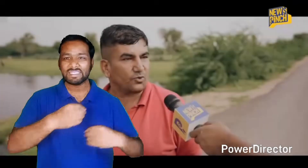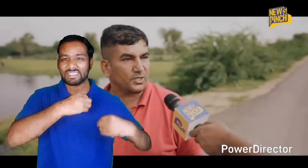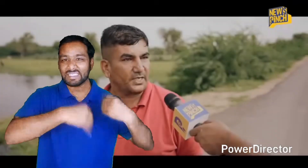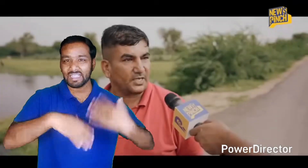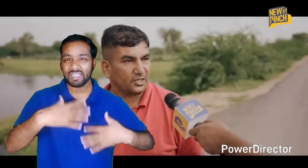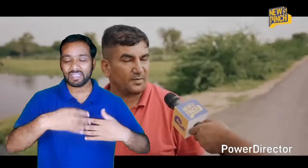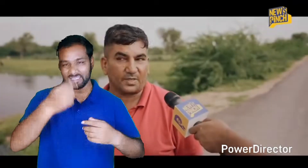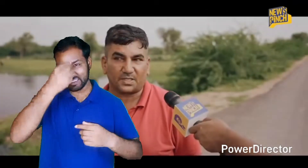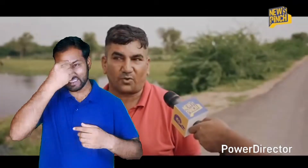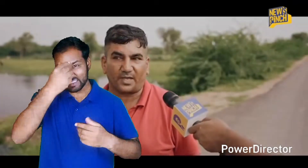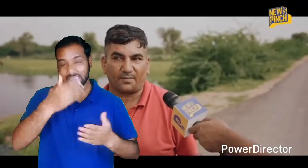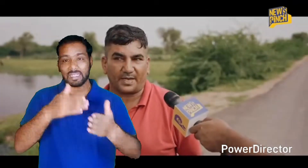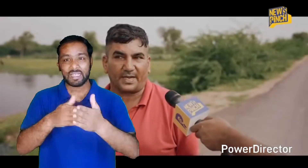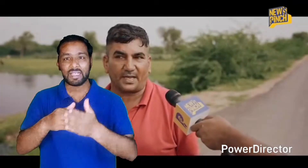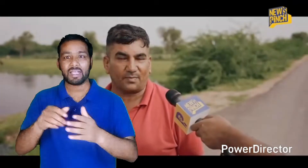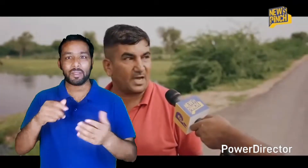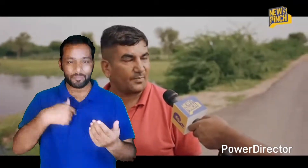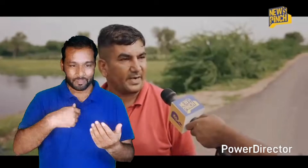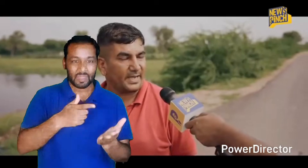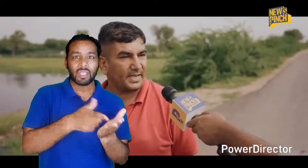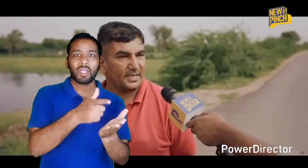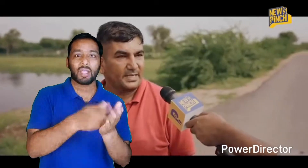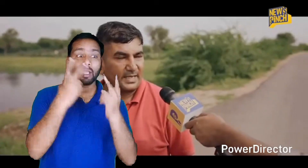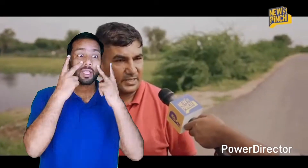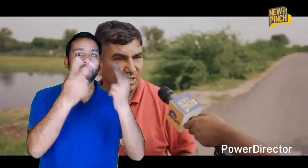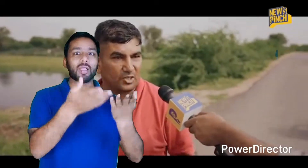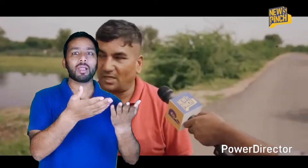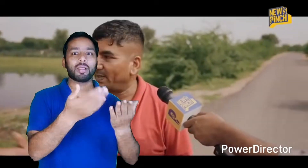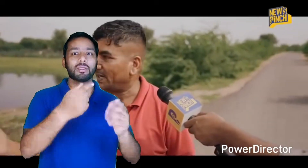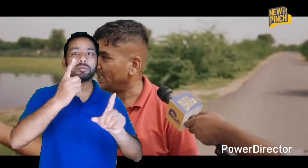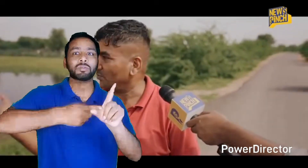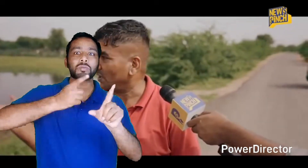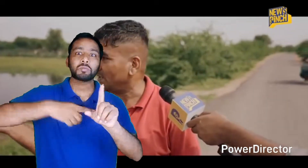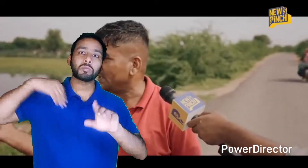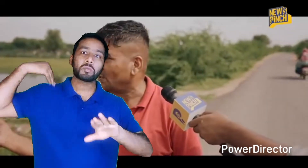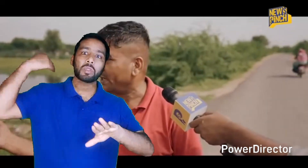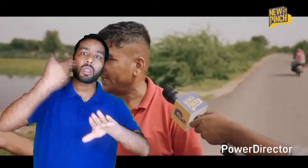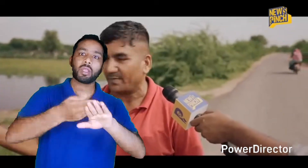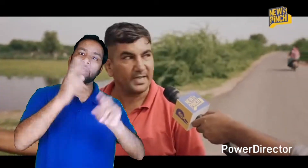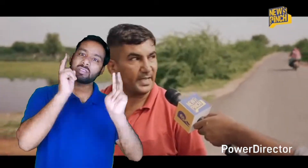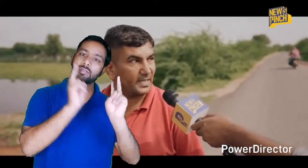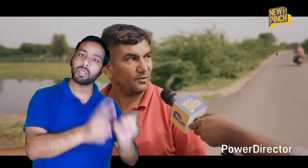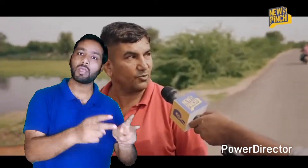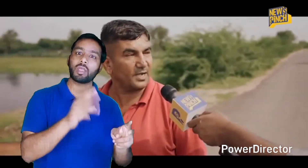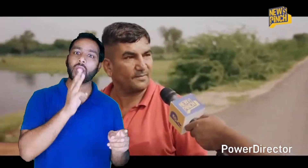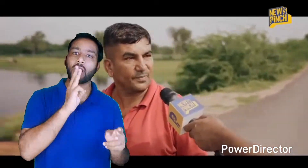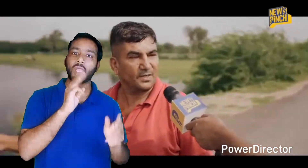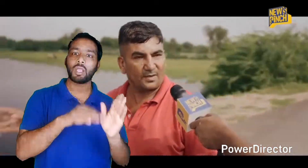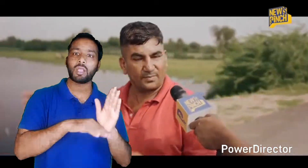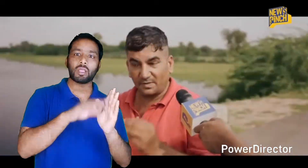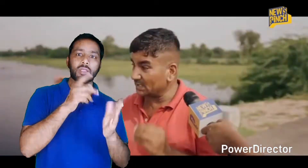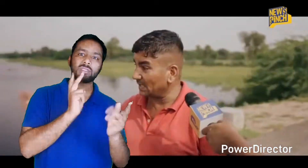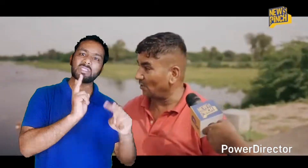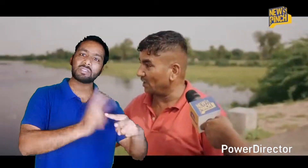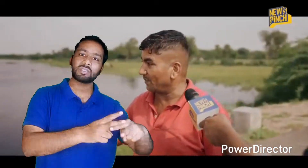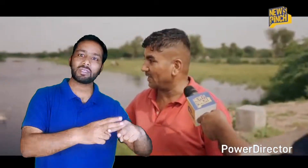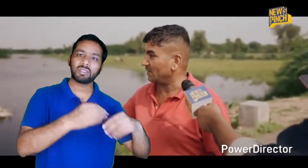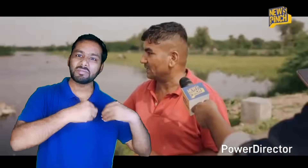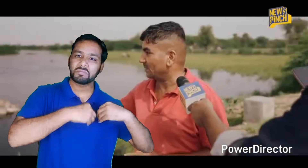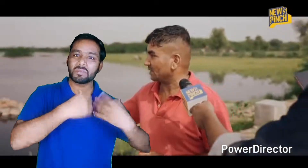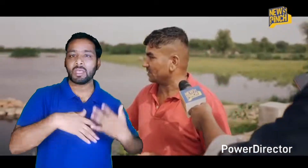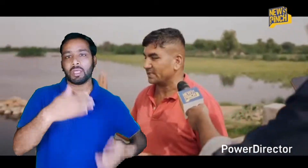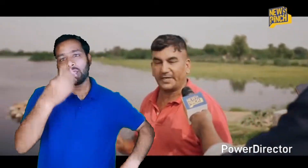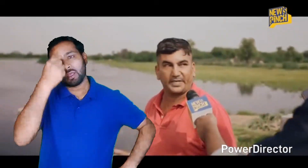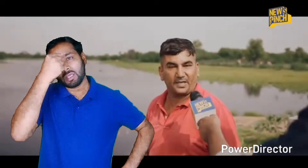रुक के देखो तो सही, यहाँ कितने मच्छर हो रहे हैं, मर रहे हैं, बीमार पड़ रहे हैं, ऐसी स्थिति। हमारा खेत पूरा बंजर हो गया, ये मेरा ही खेत है खुद का। अब 10 साल हो गए